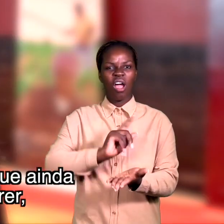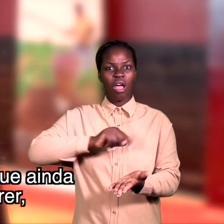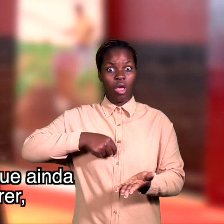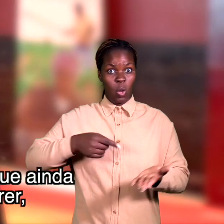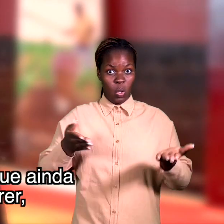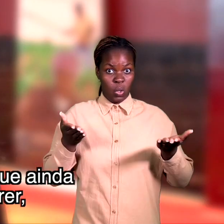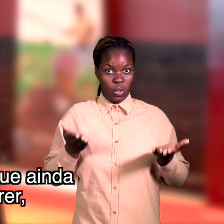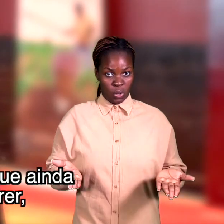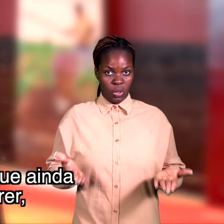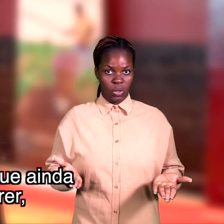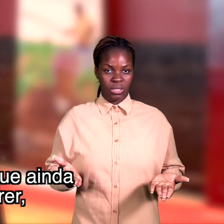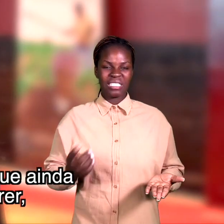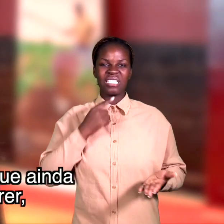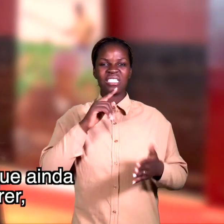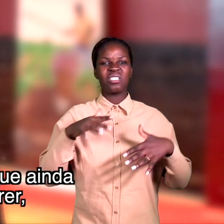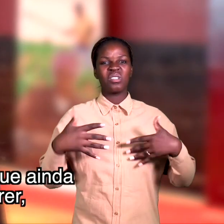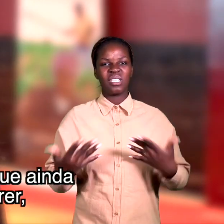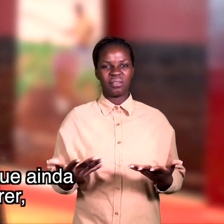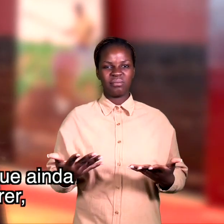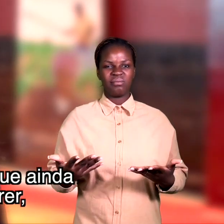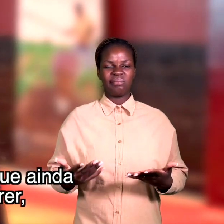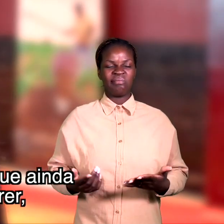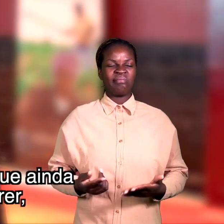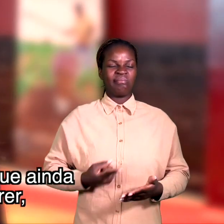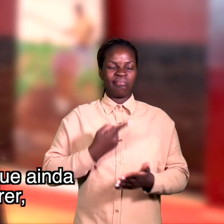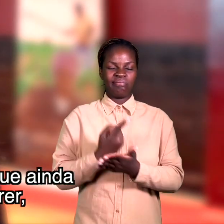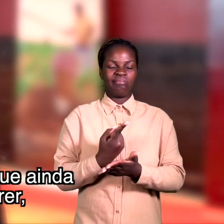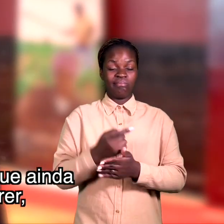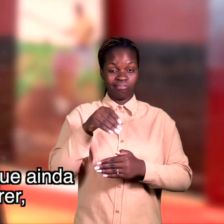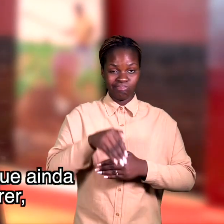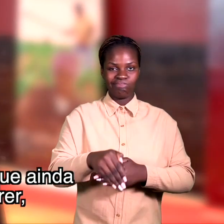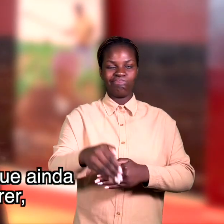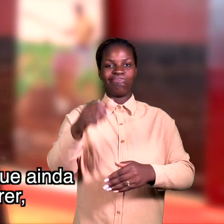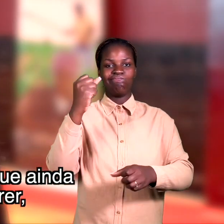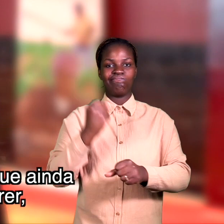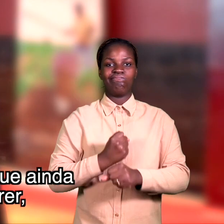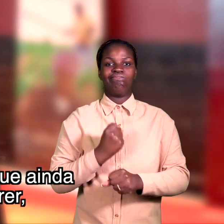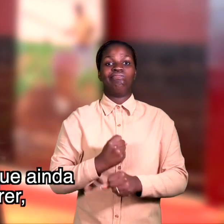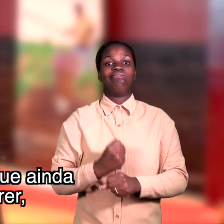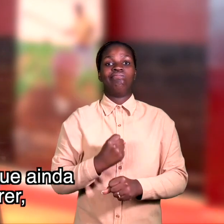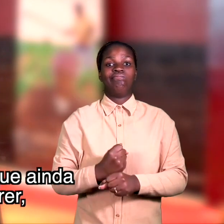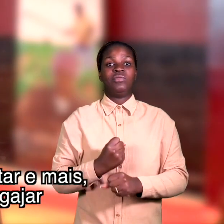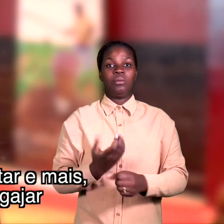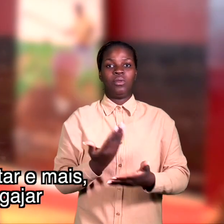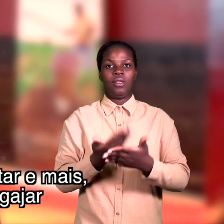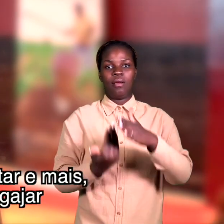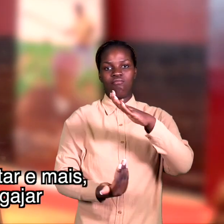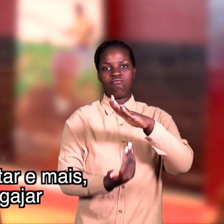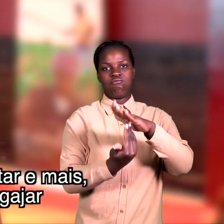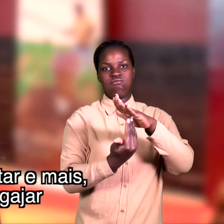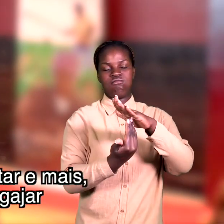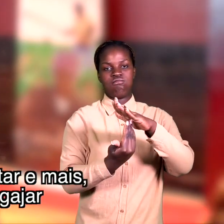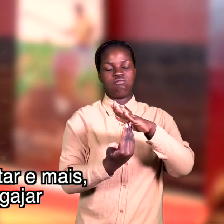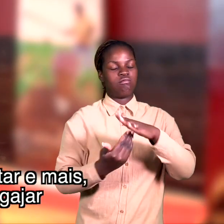do estágio, diria que ainda temos muito caminho por percorrer. Portanto, ainda não estamos